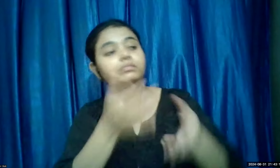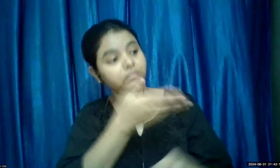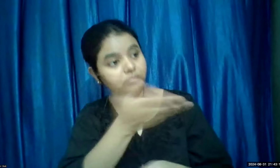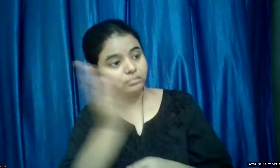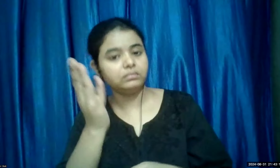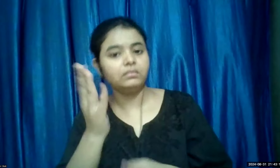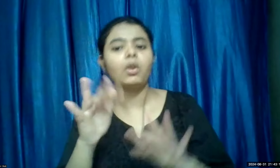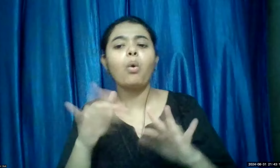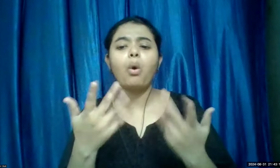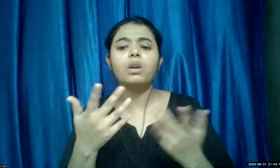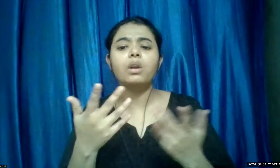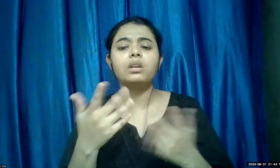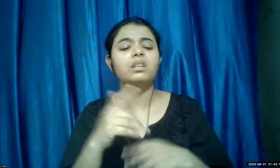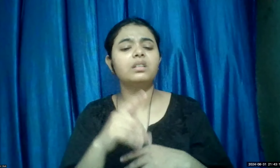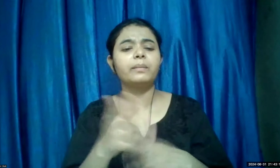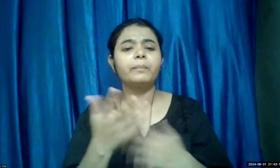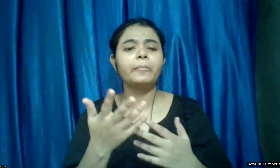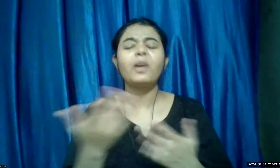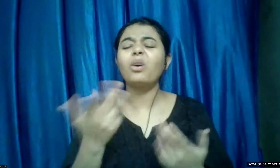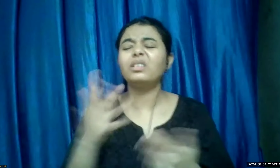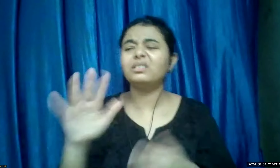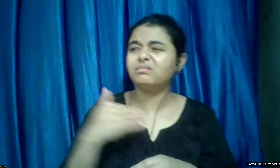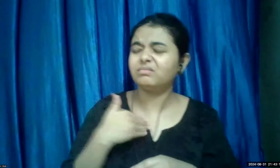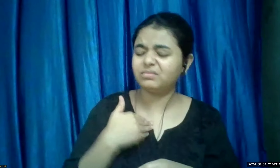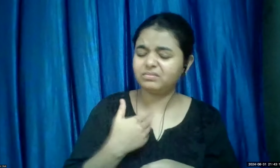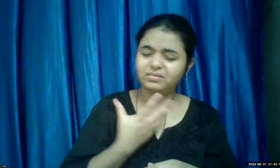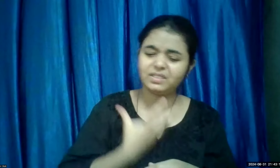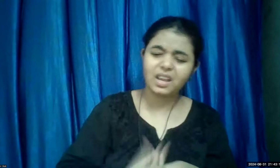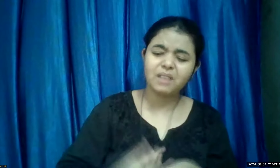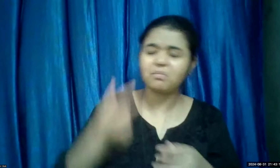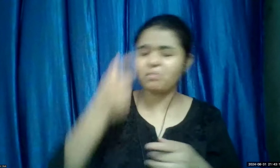कोई कहेगा मेरे को बहुत ज्यादा कष्ट है,